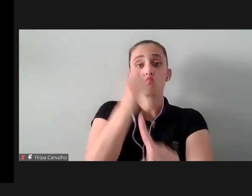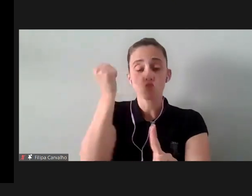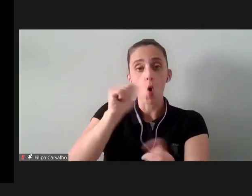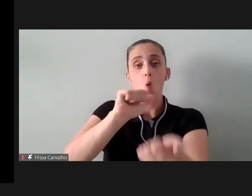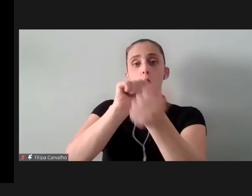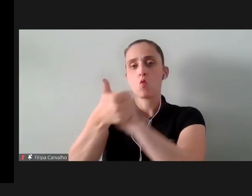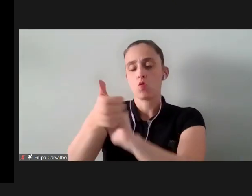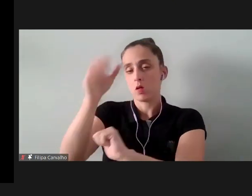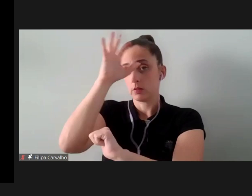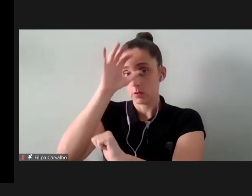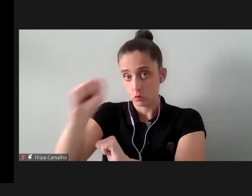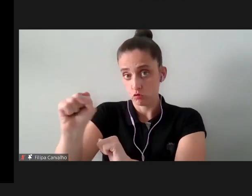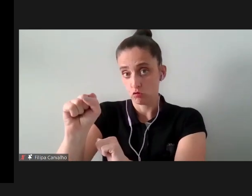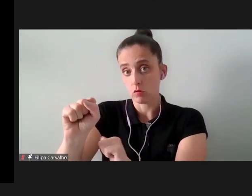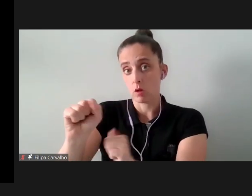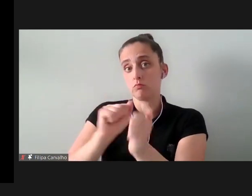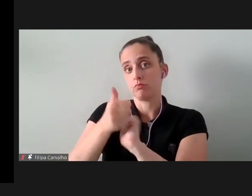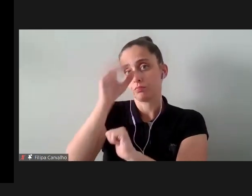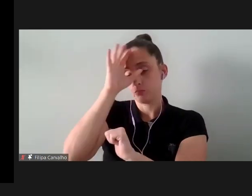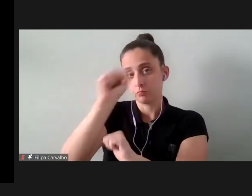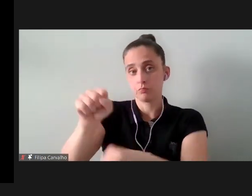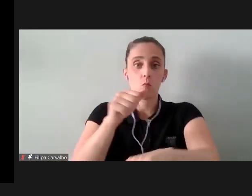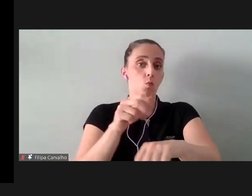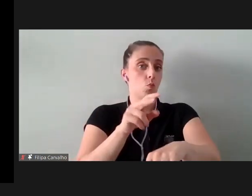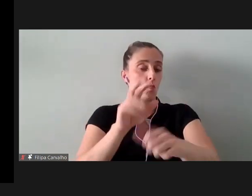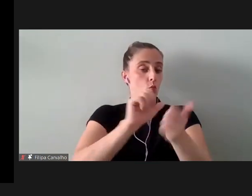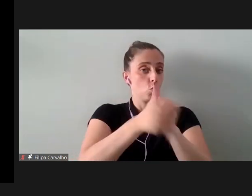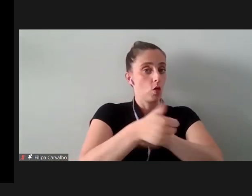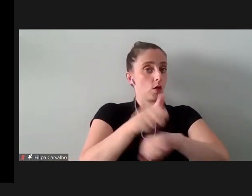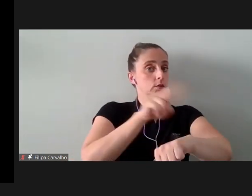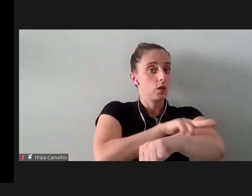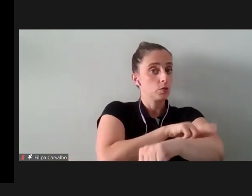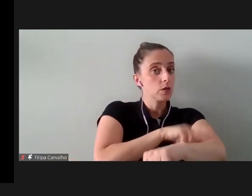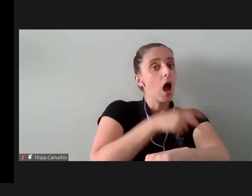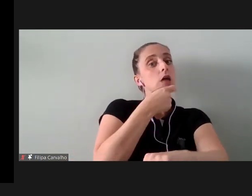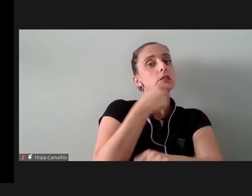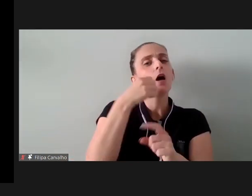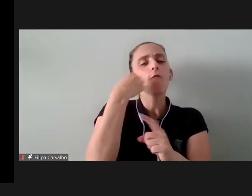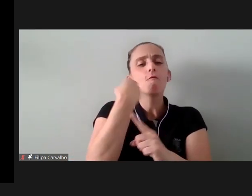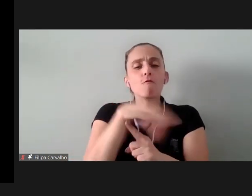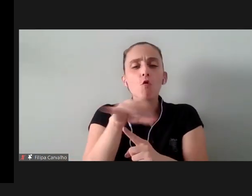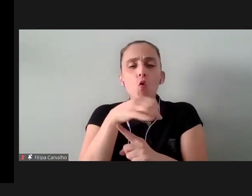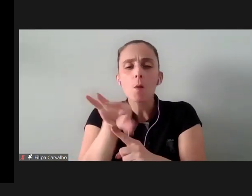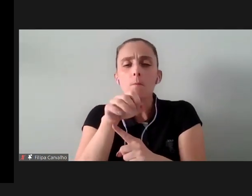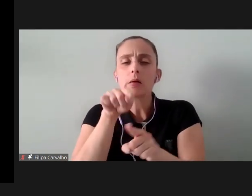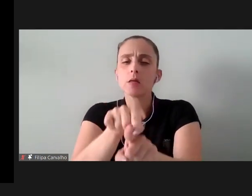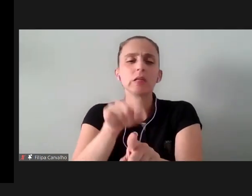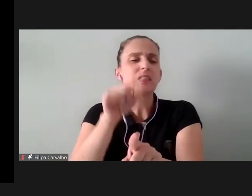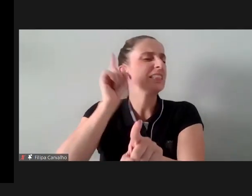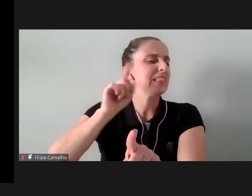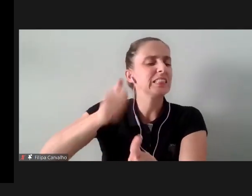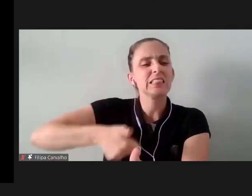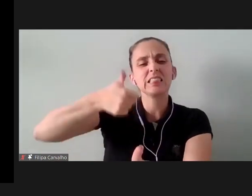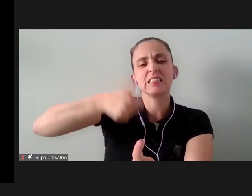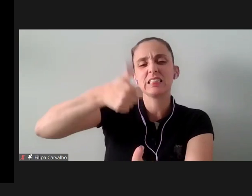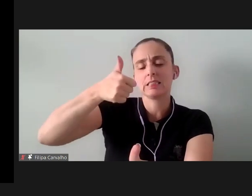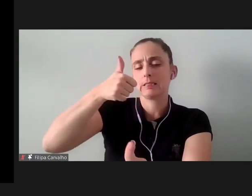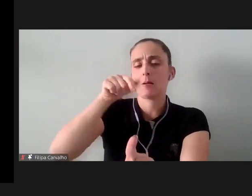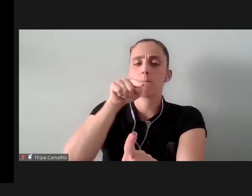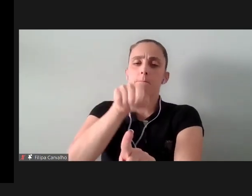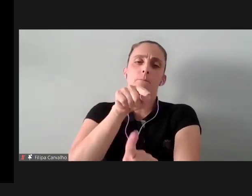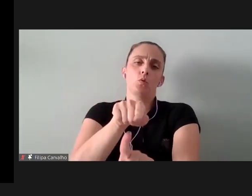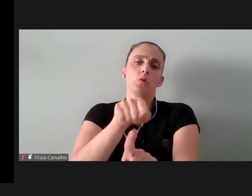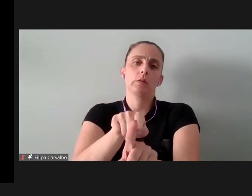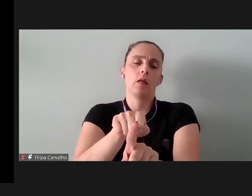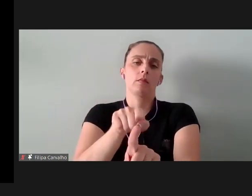Estado, mormente a reforma administrativa, se olharmos para a formação como um dos elementos fundamental